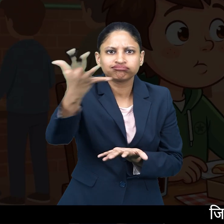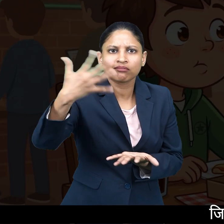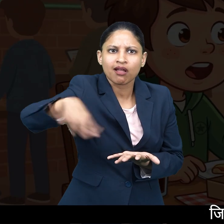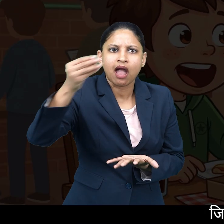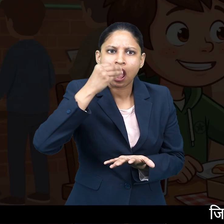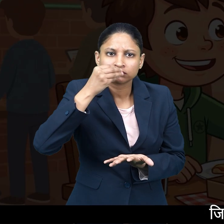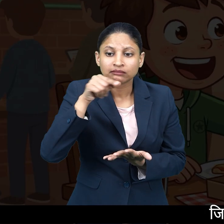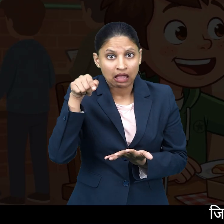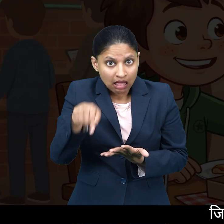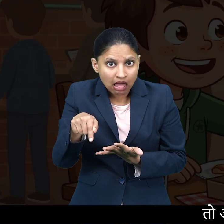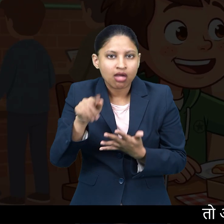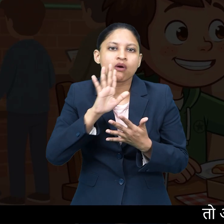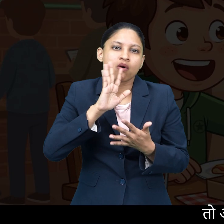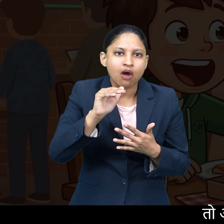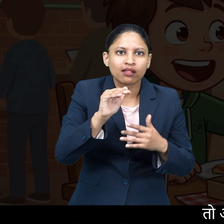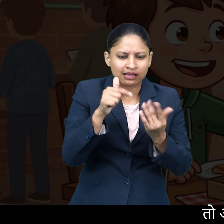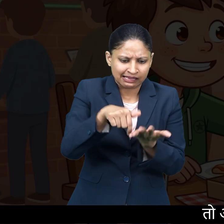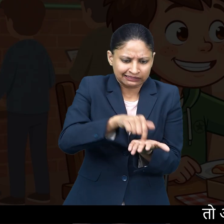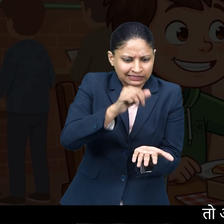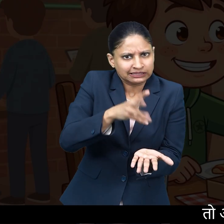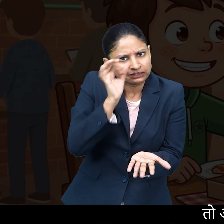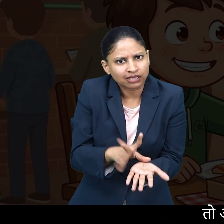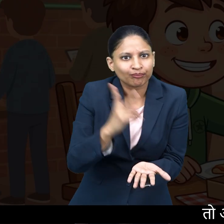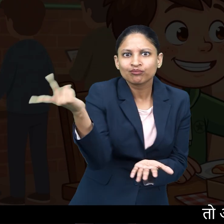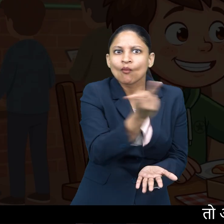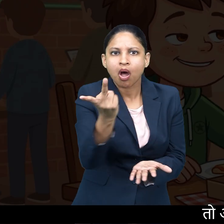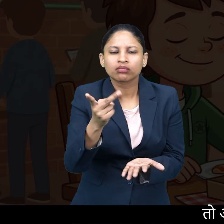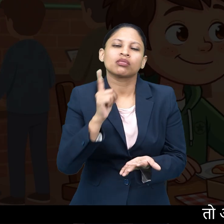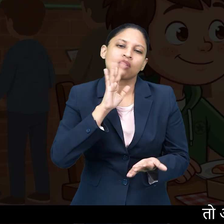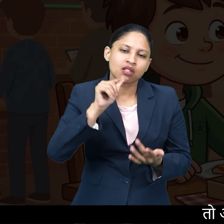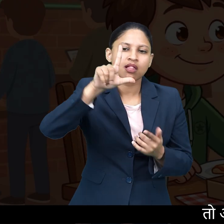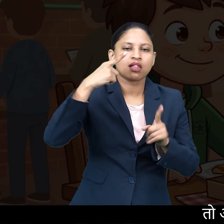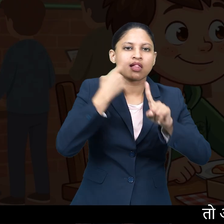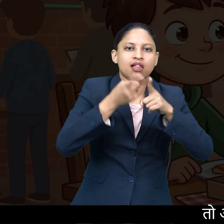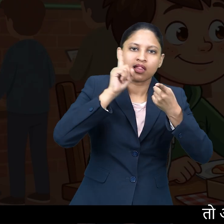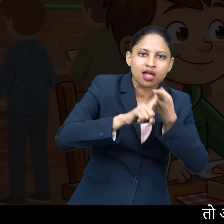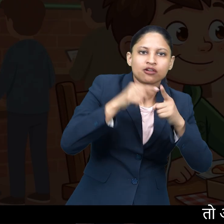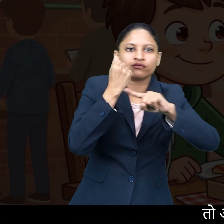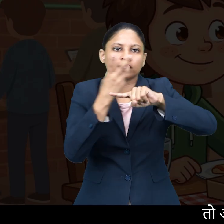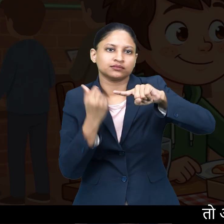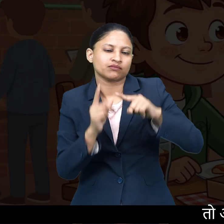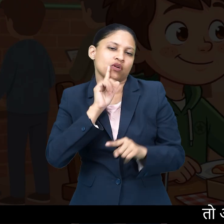है, तो आपके अंश समरूप अंश है।